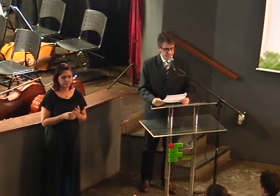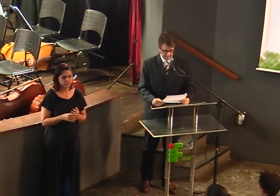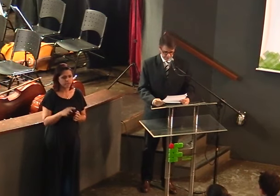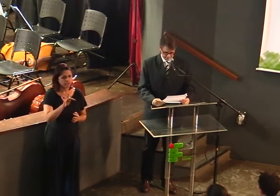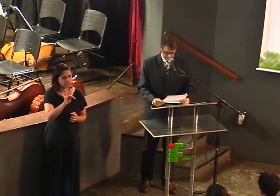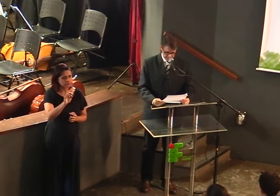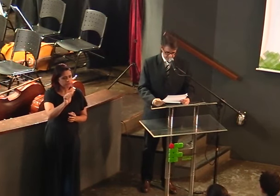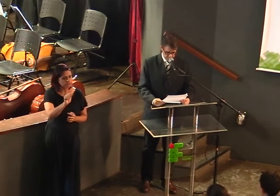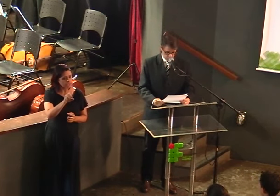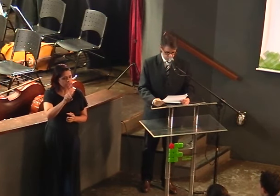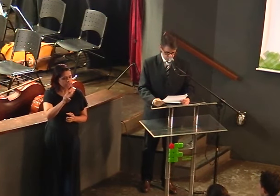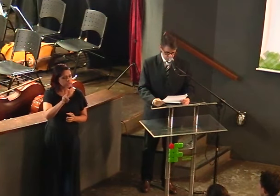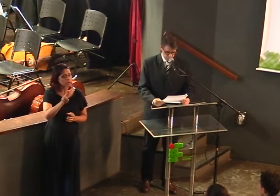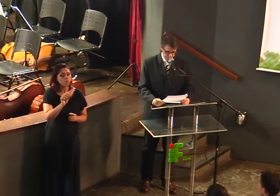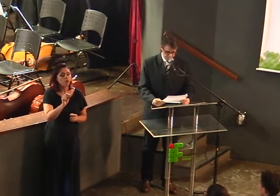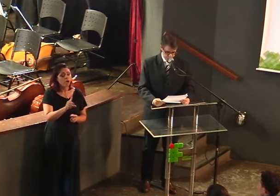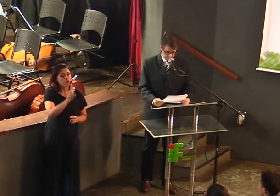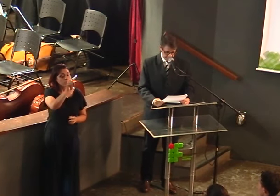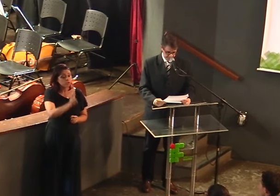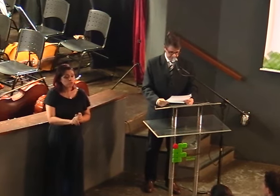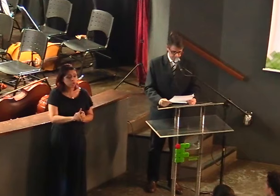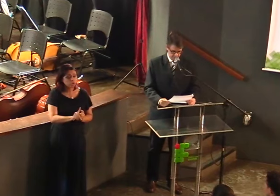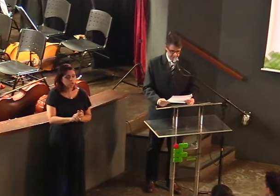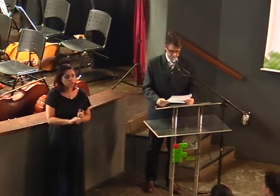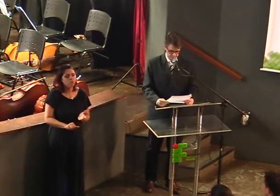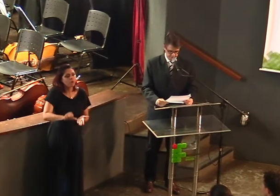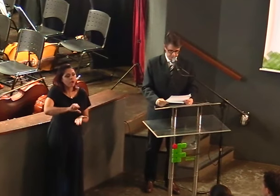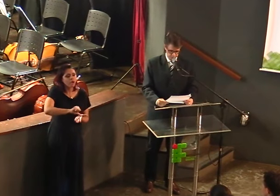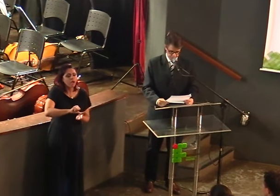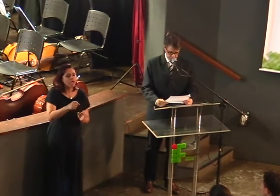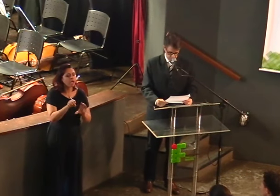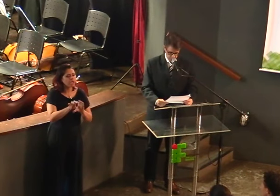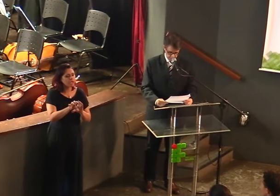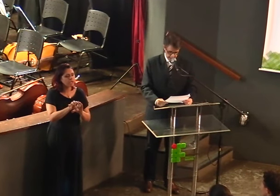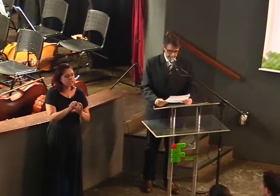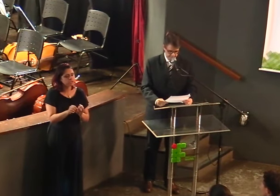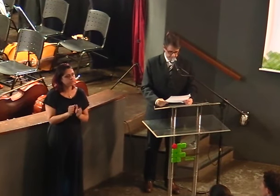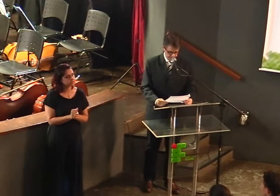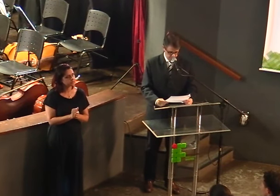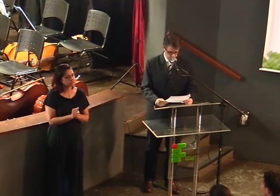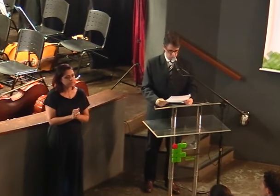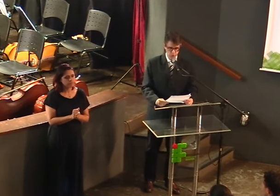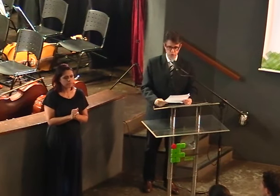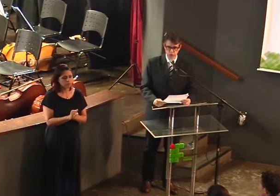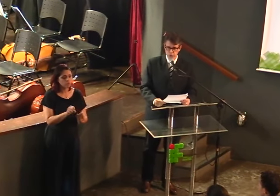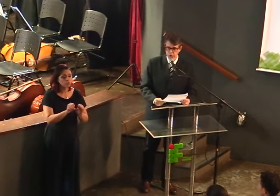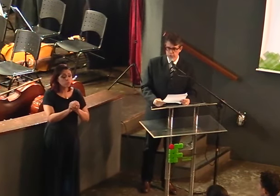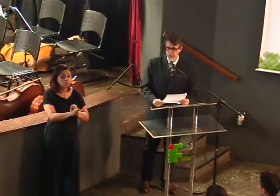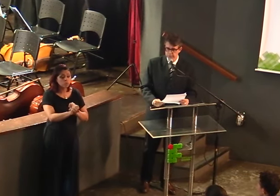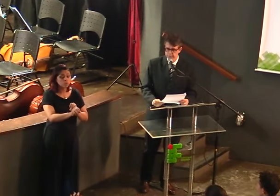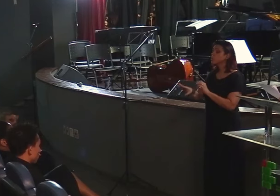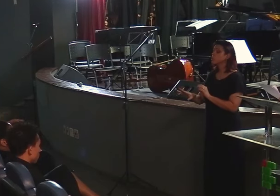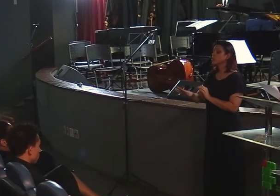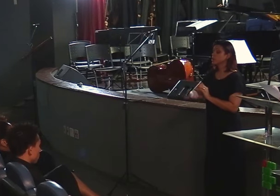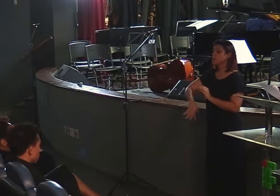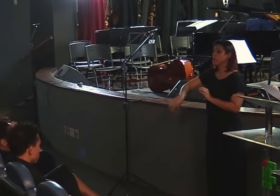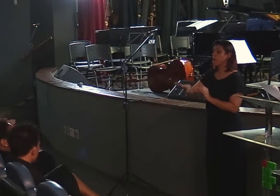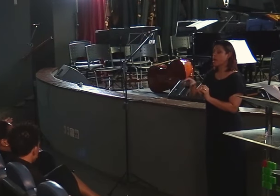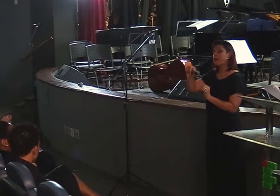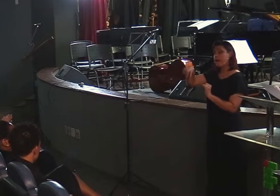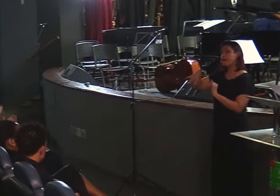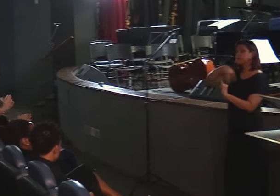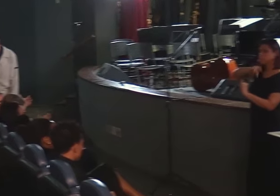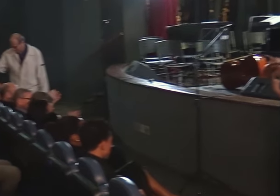Tadeu Piscinati Santana, diretor do Centro de Referência Educação e Empreendedorismo, aberta do Instituto do